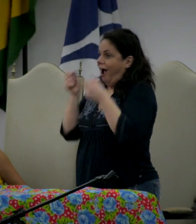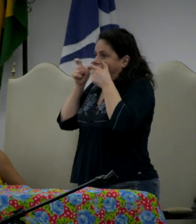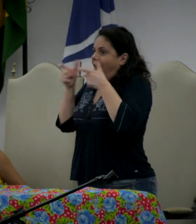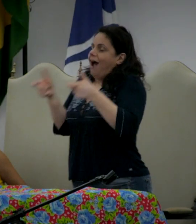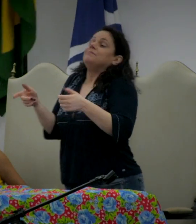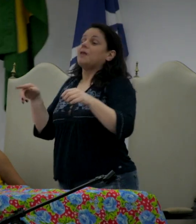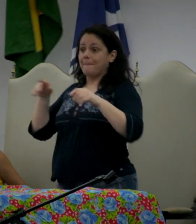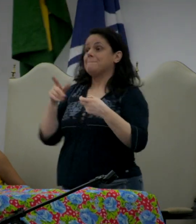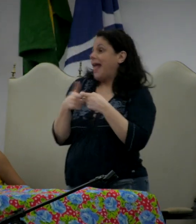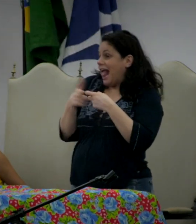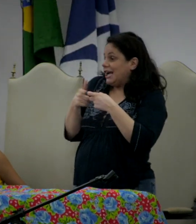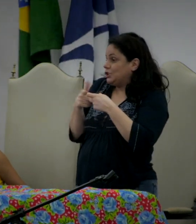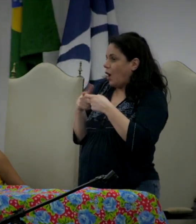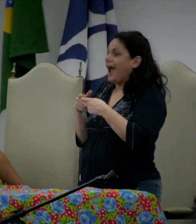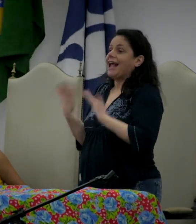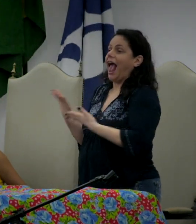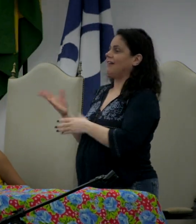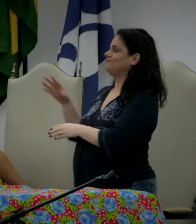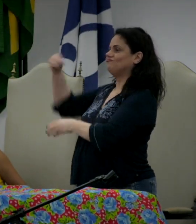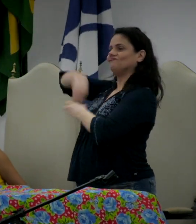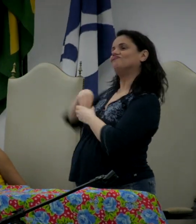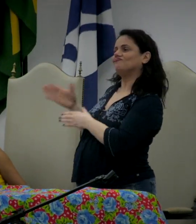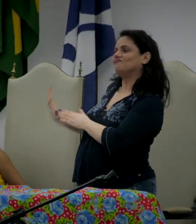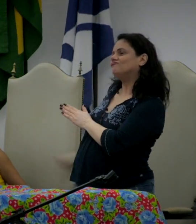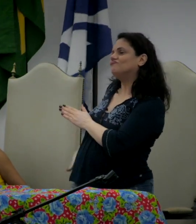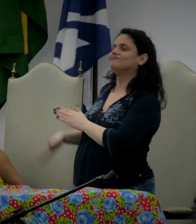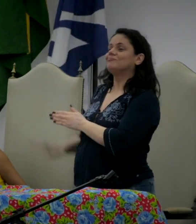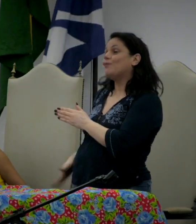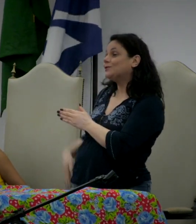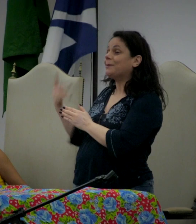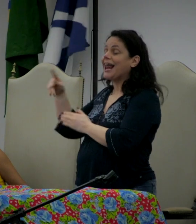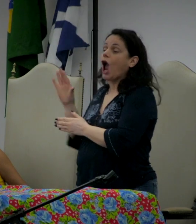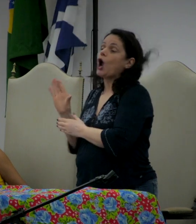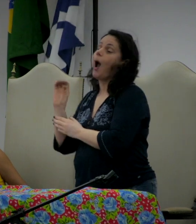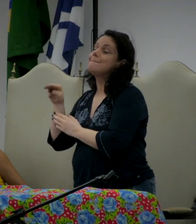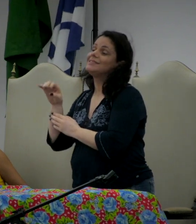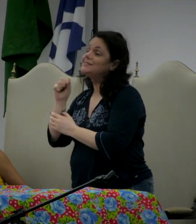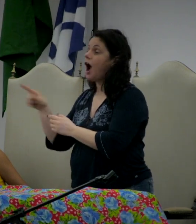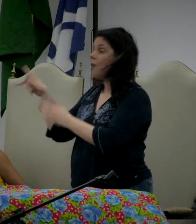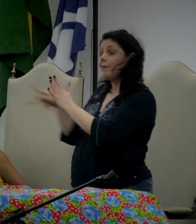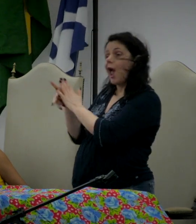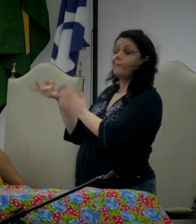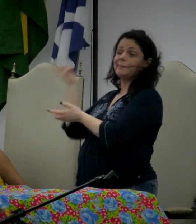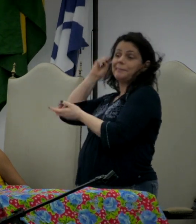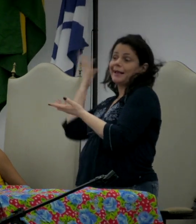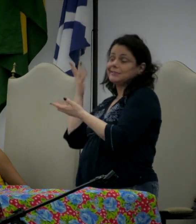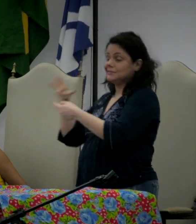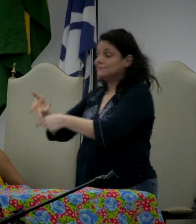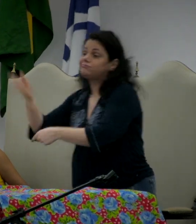dinheiro. E aí as pessoas acabam ficando, os médicos, a área clínica, elas estão interessadas também